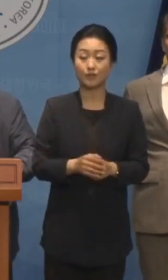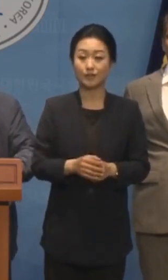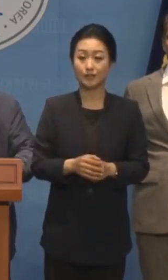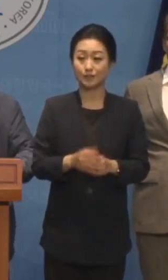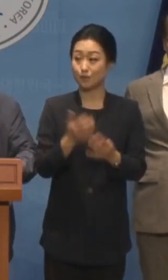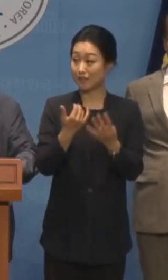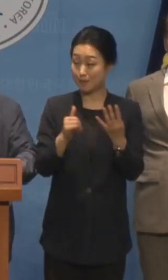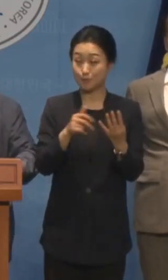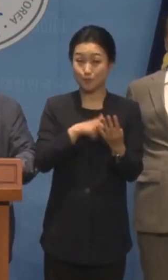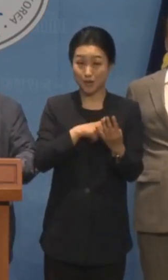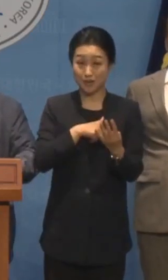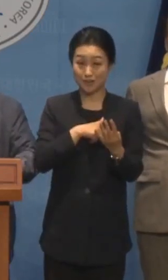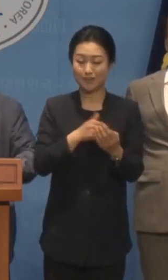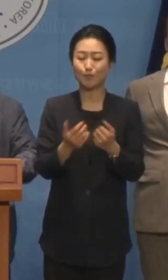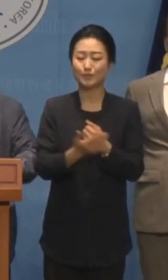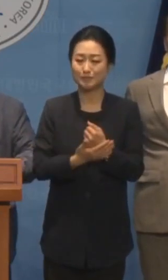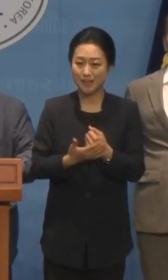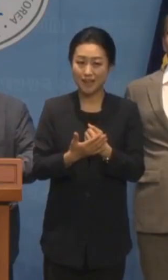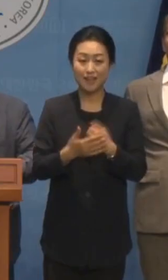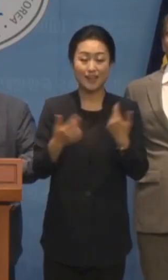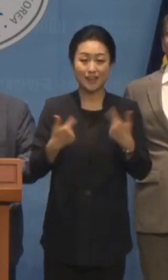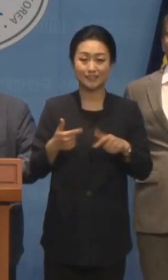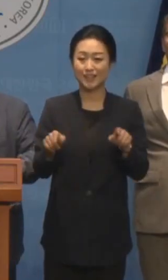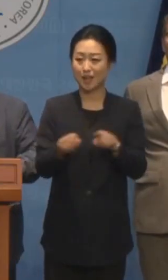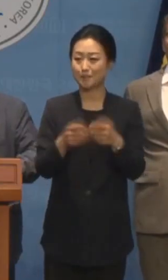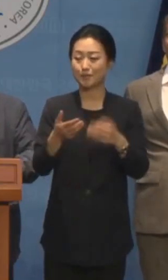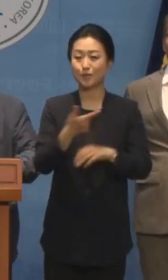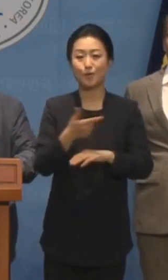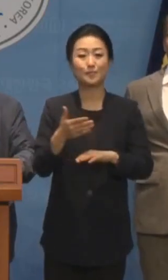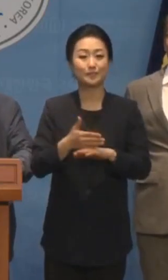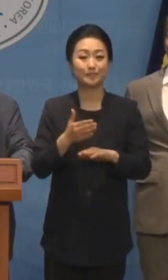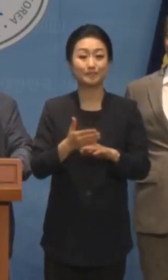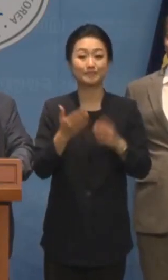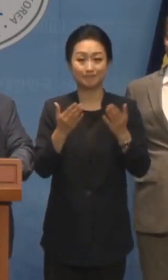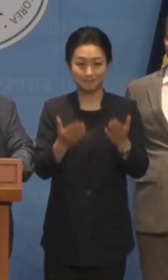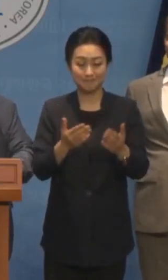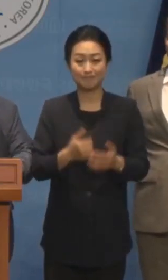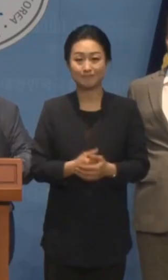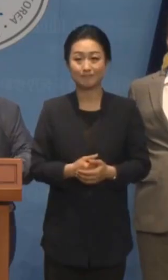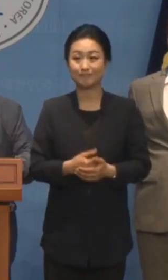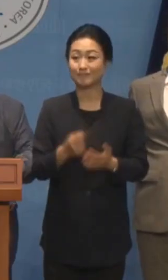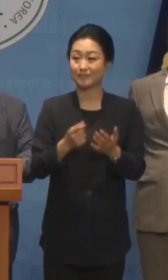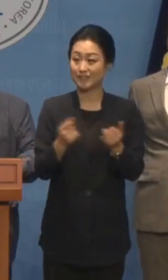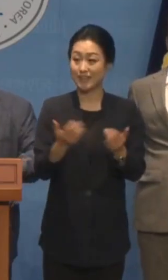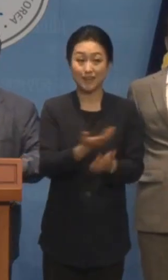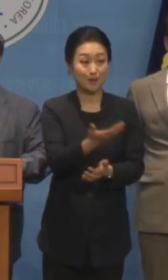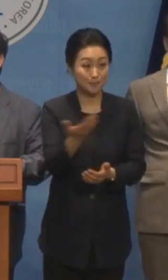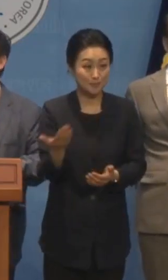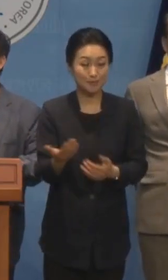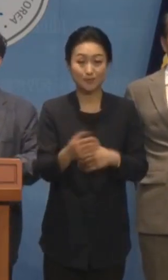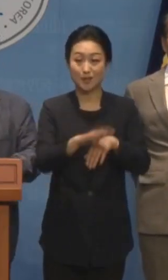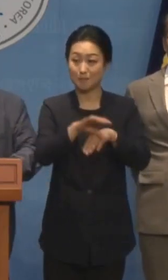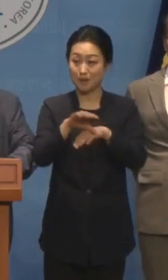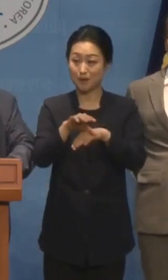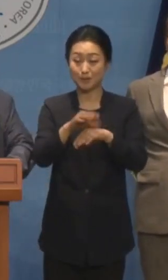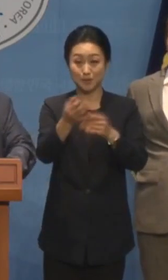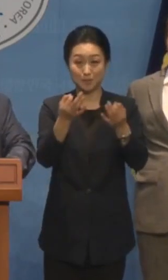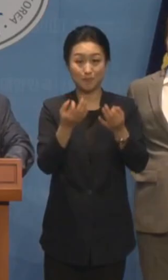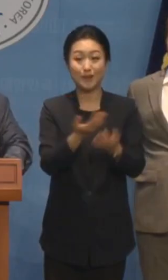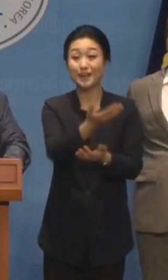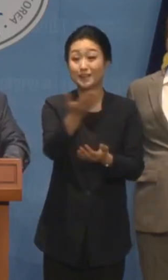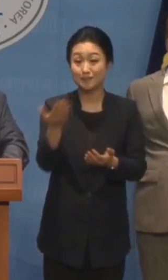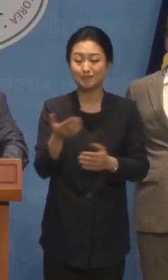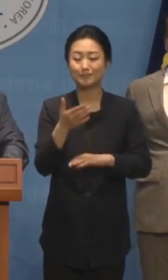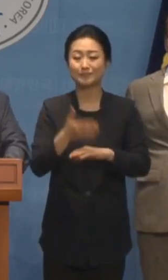분이 주최해 주셔서 가능했습니다. 항상 저희랑 함께해 주셔서 고맙고요. 또 취재해 주신 기자님들, 또 생방송으로 함께 봐주시는 모든 국민